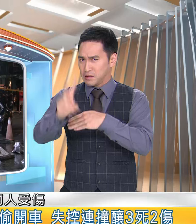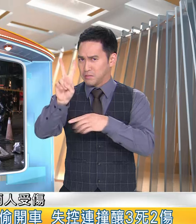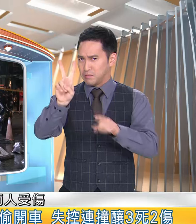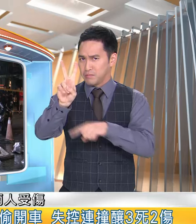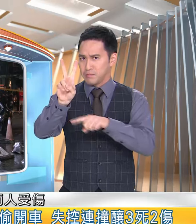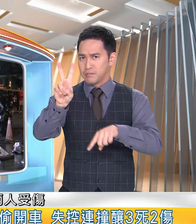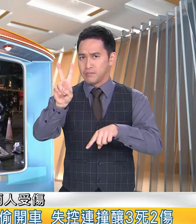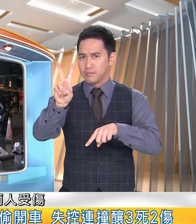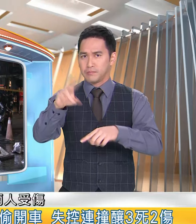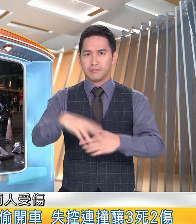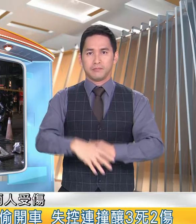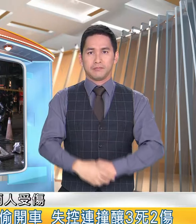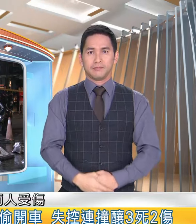伤。